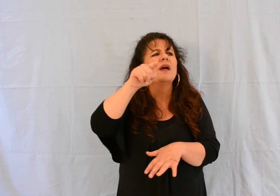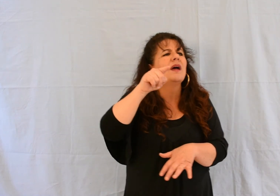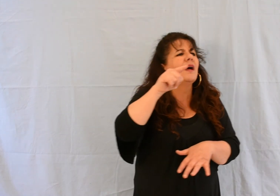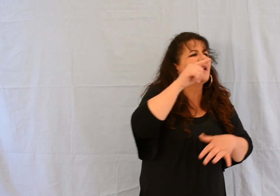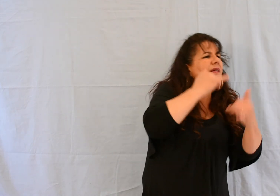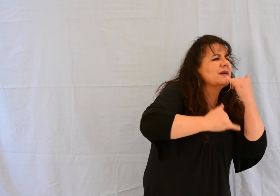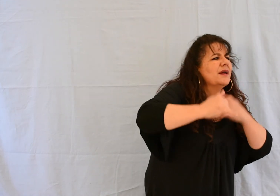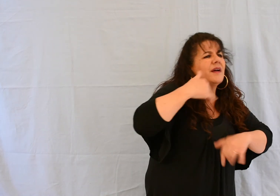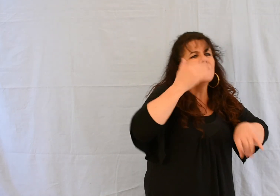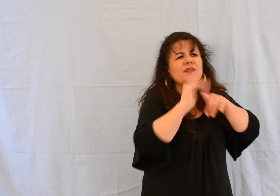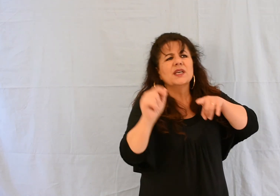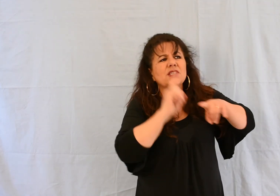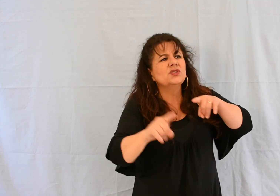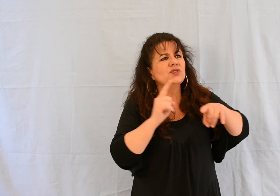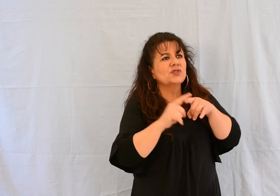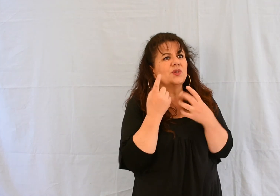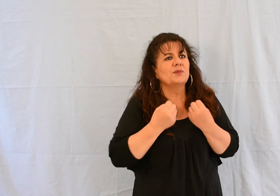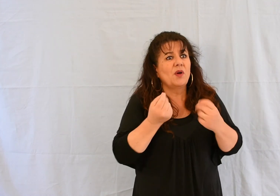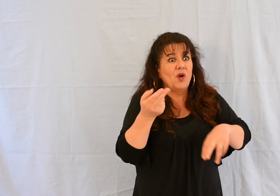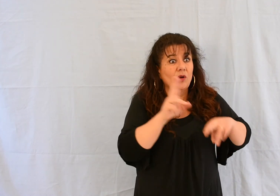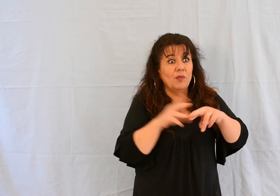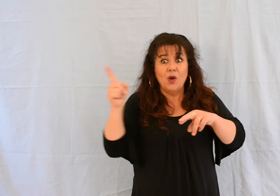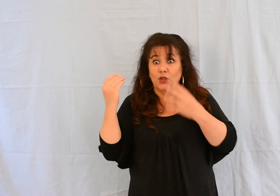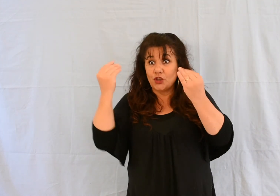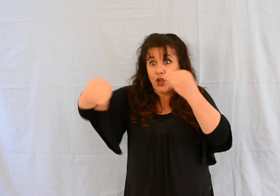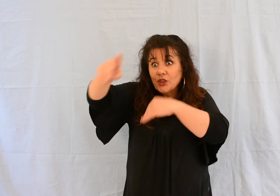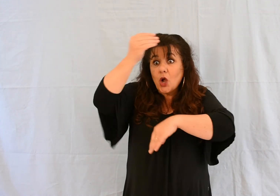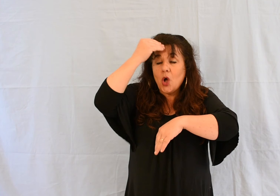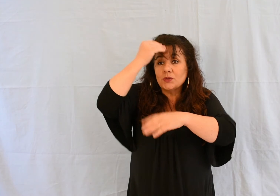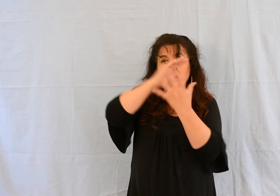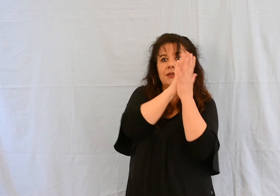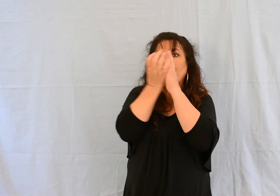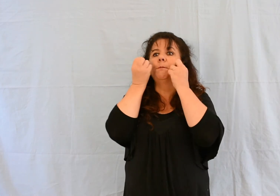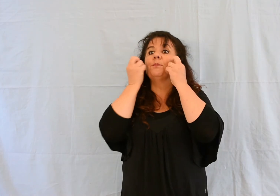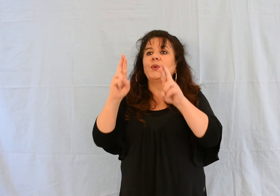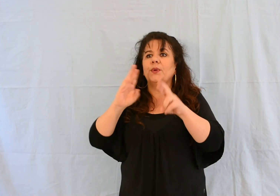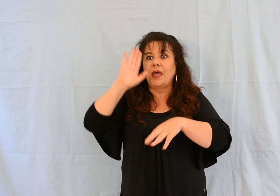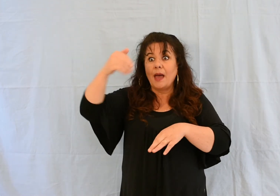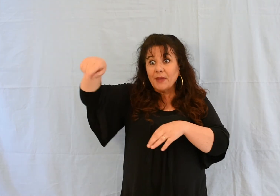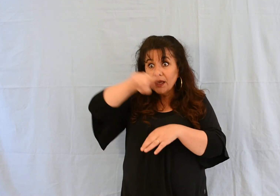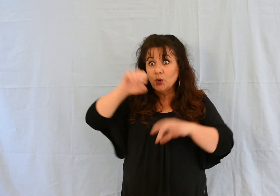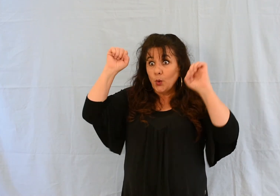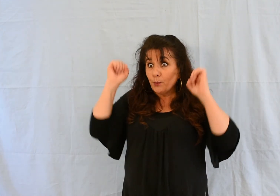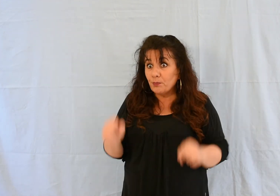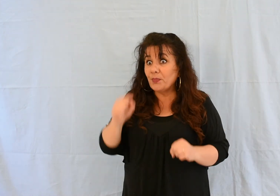mort, pour que nous puissions rendre un culte à Dieu, au Dieu vivant.